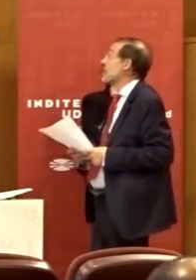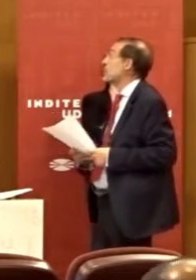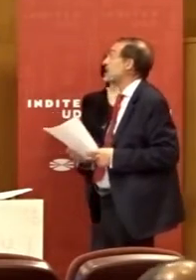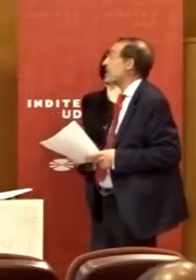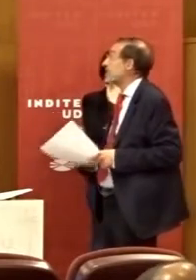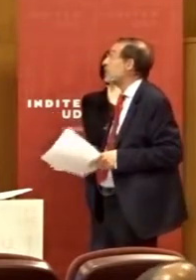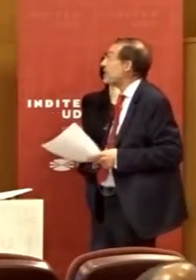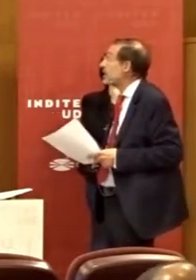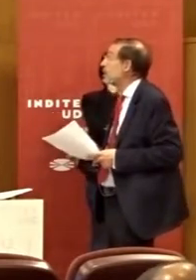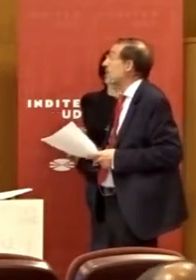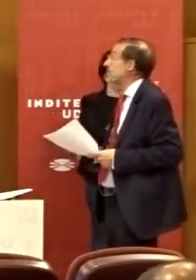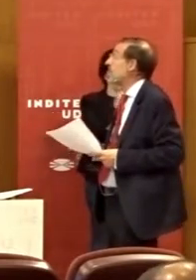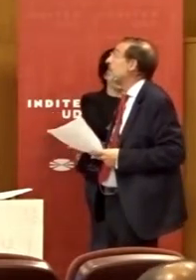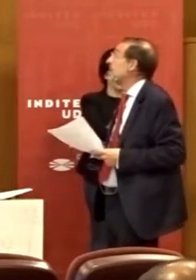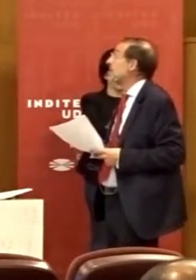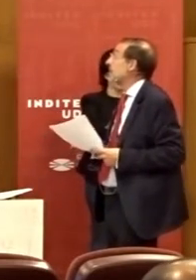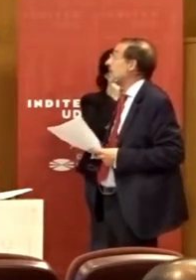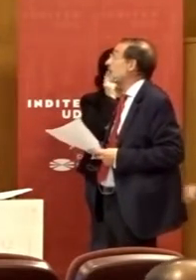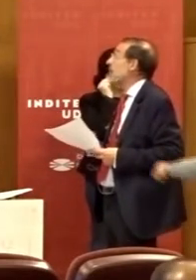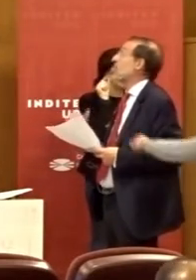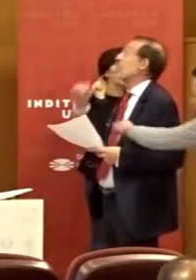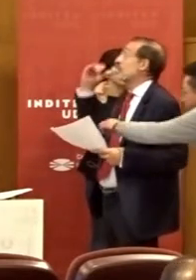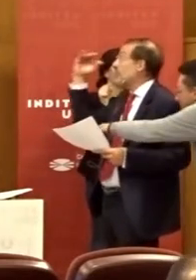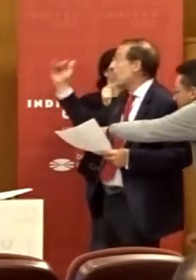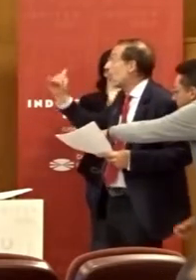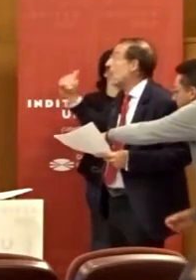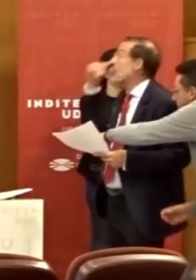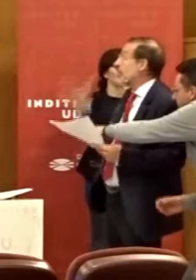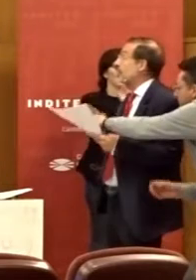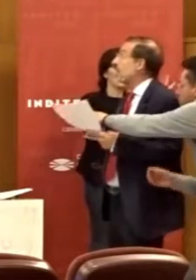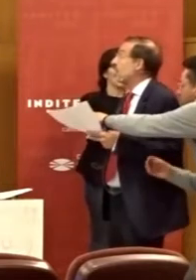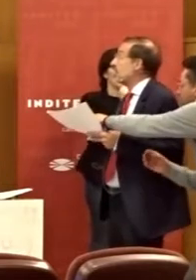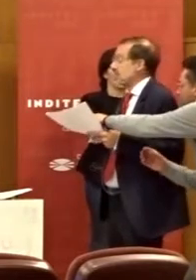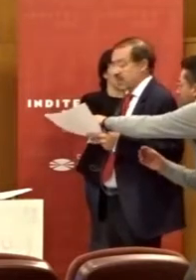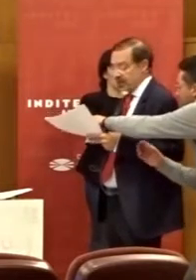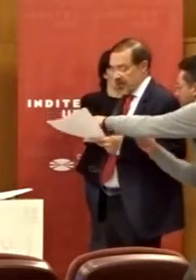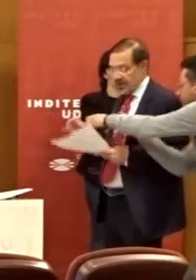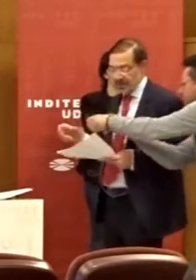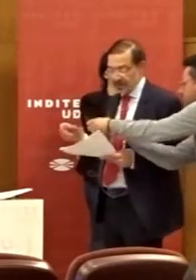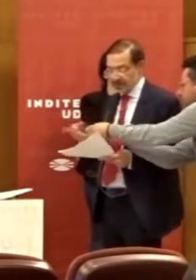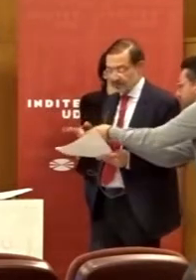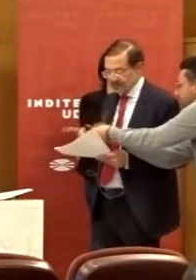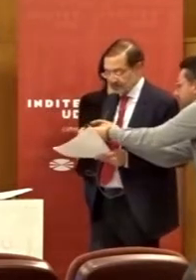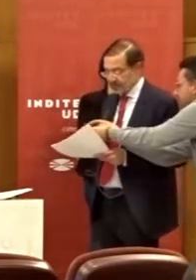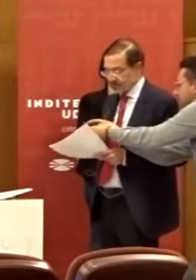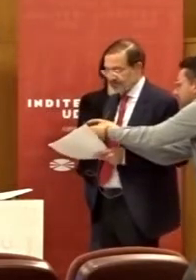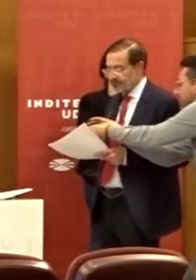las personas con discapacidad auditiva tienen una tasa de empleo del 45,1%,